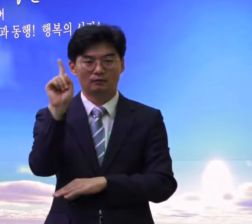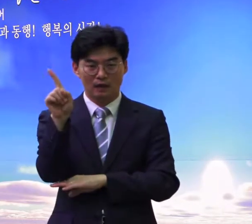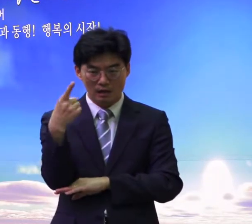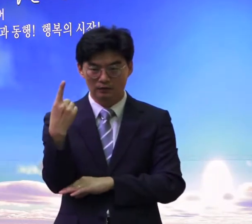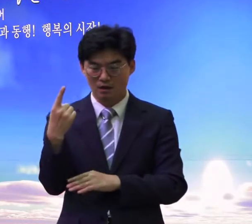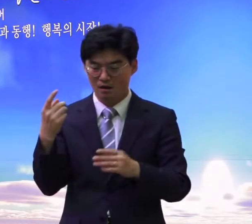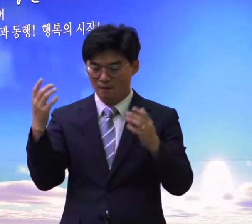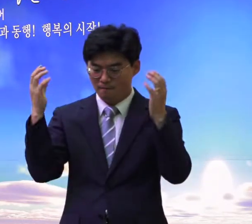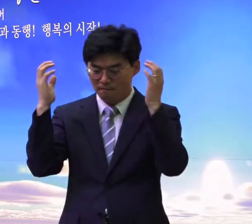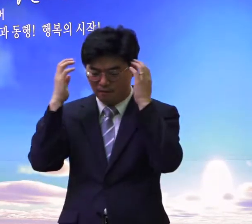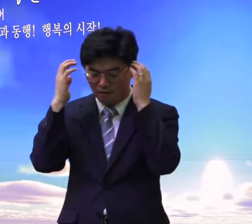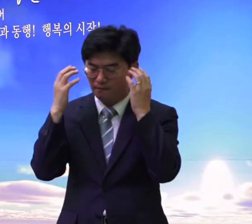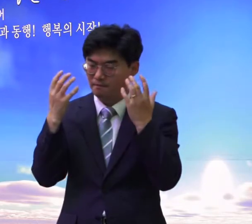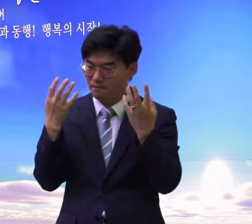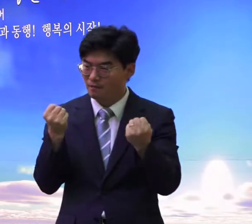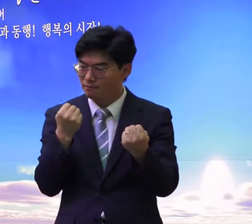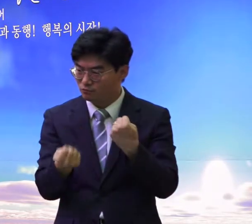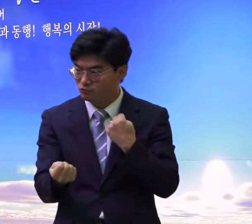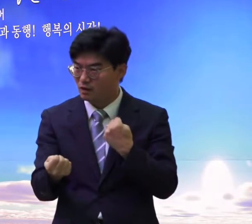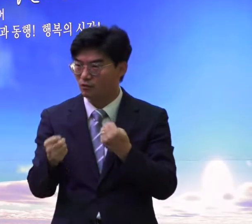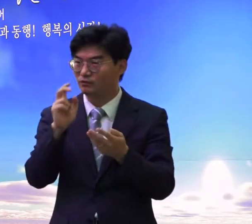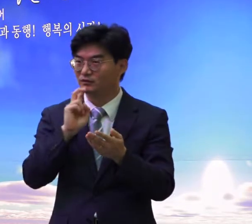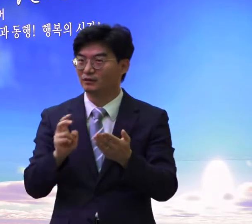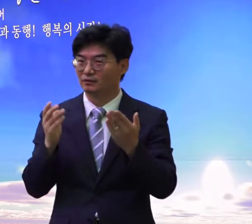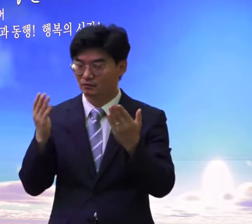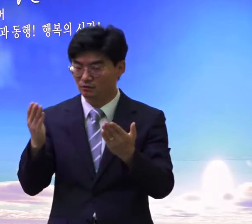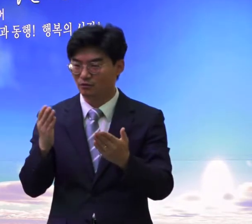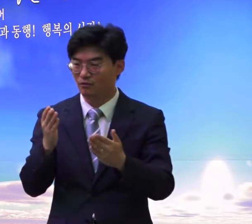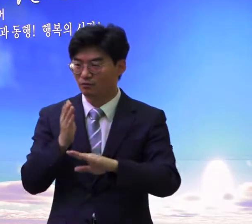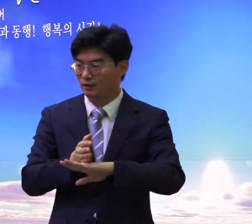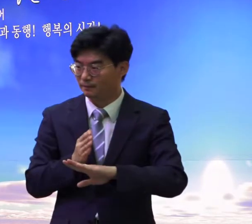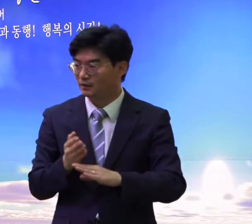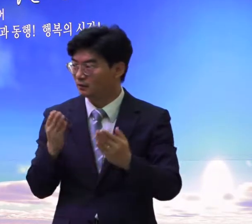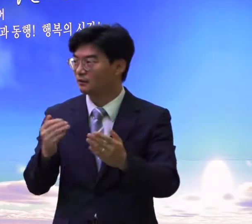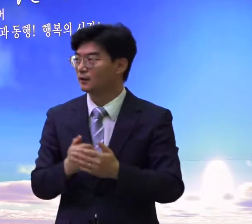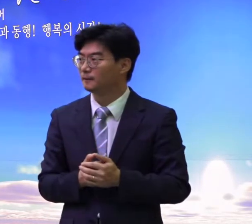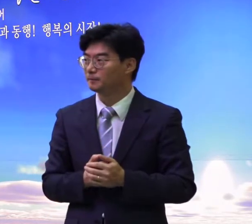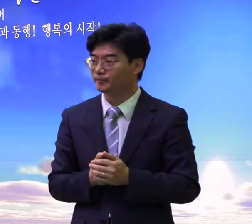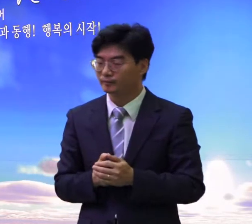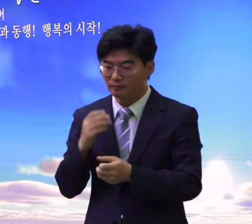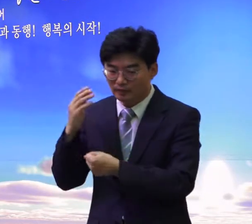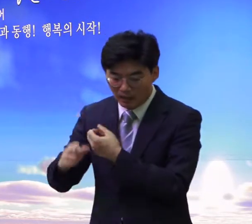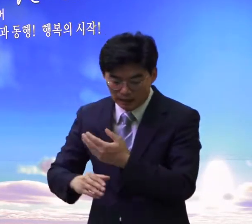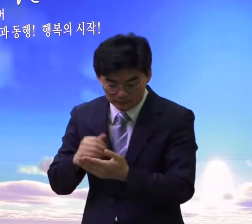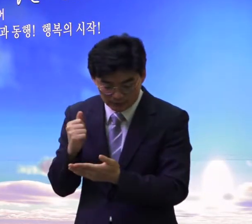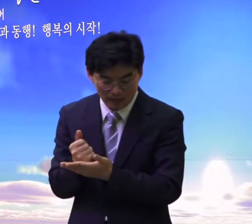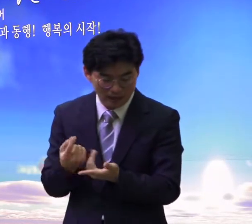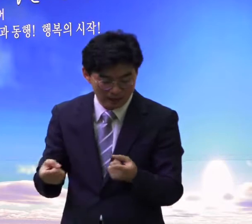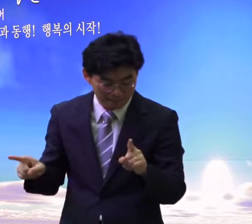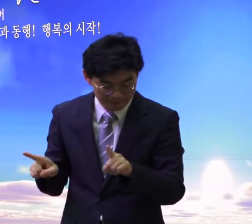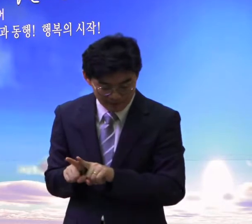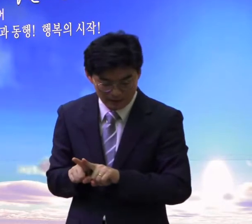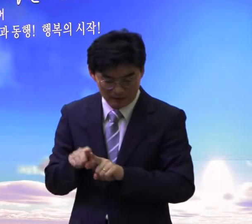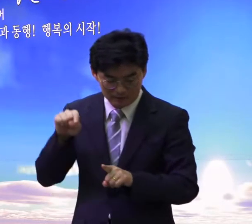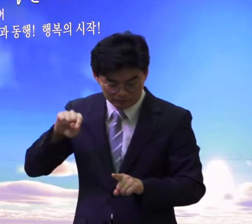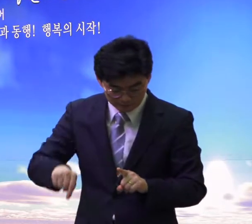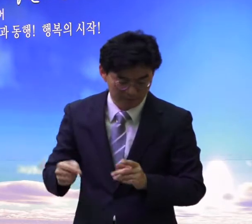그들은 서서히 다윗처럼 함께 기도하고 다윗과 함께 찬양하고 다윗과 함께 하나님과 깊은 교제를